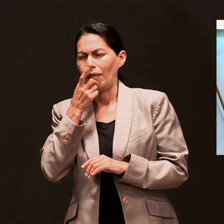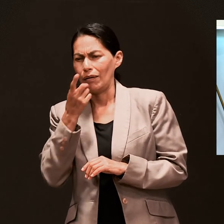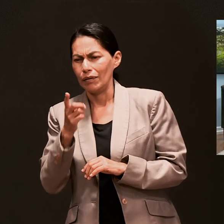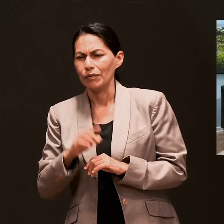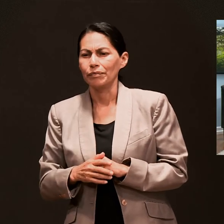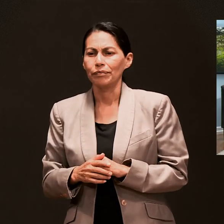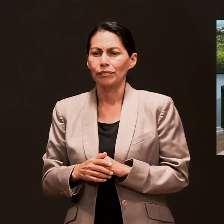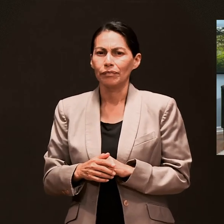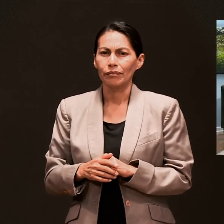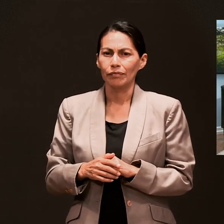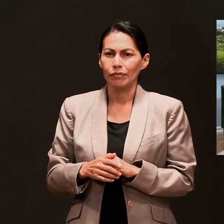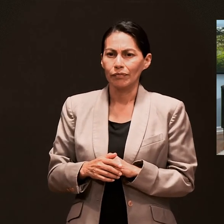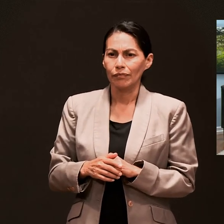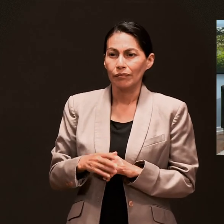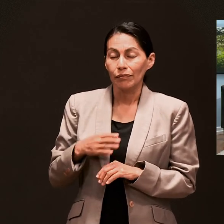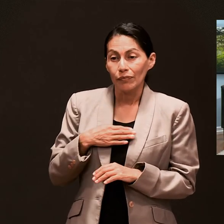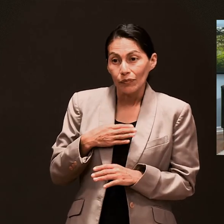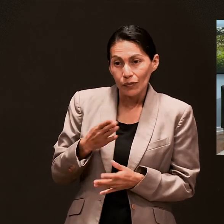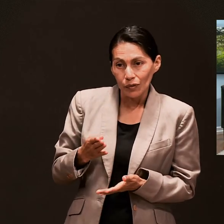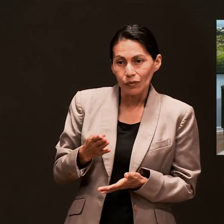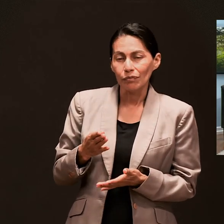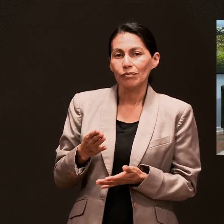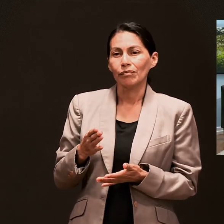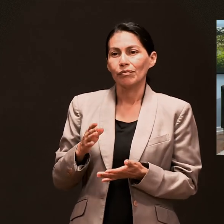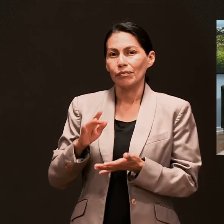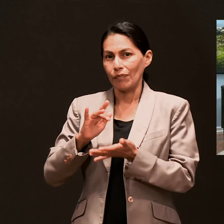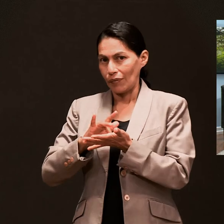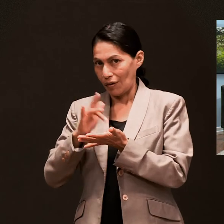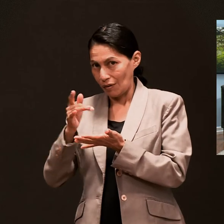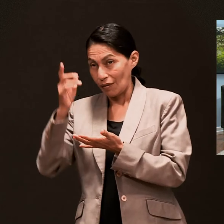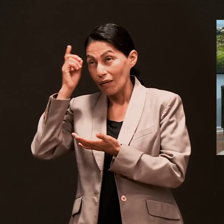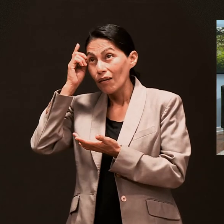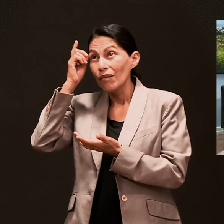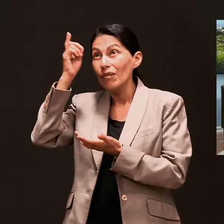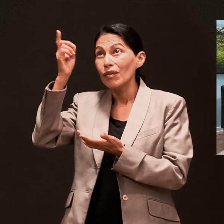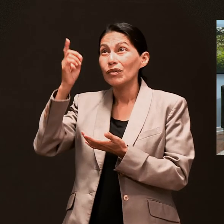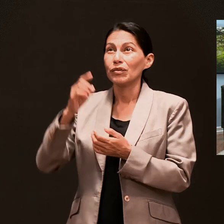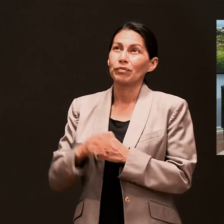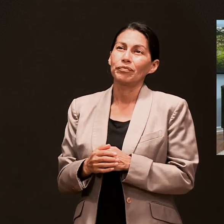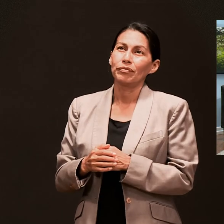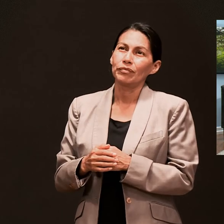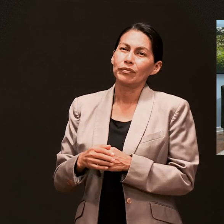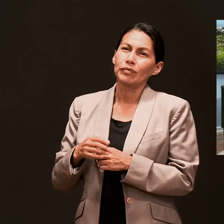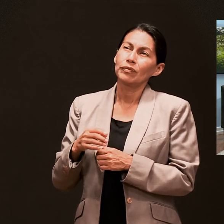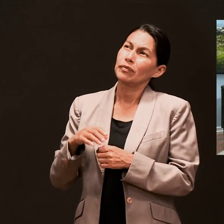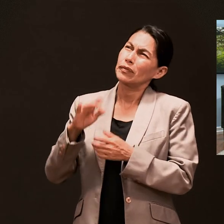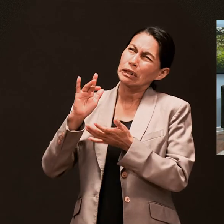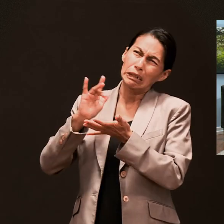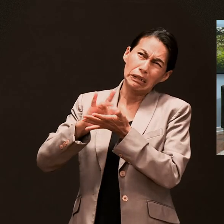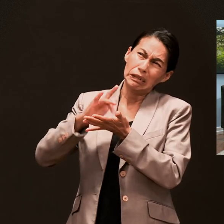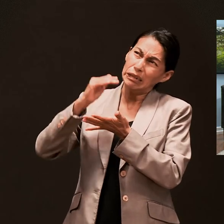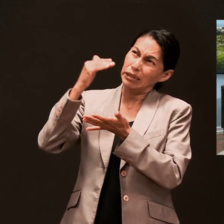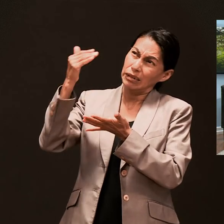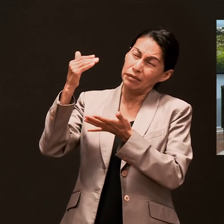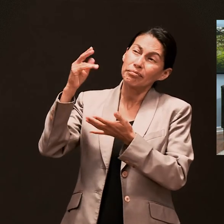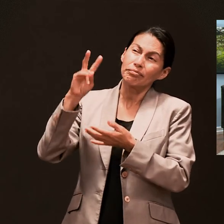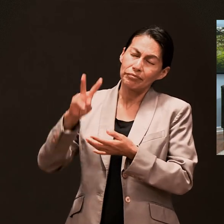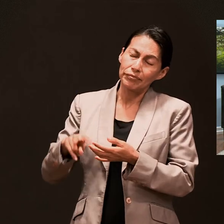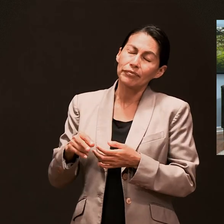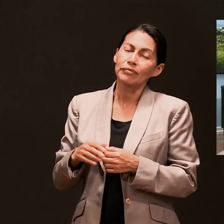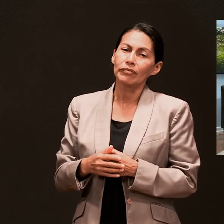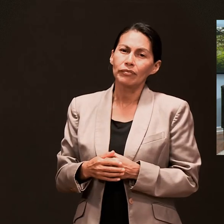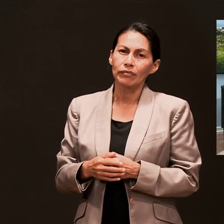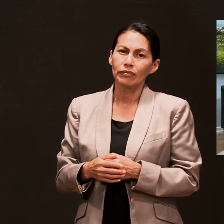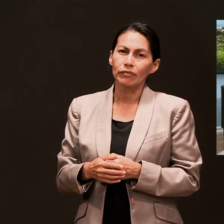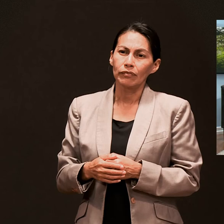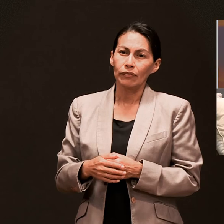Pero déjeme decirle que que si tuvieron bueno gracias a Dios gracias a Dios porque si le